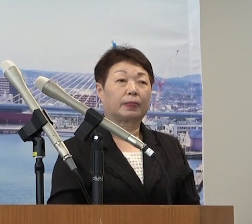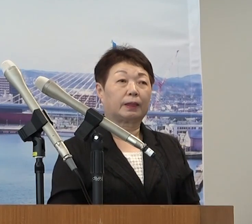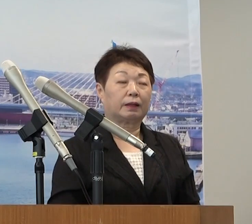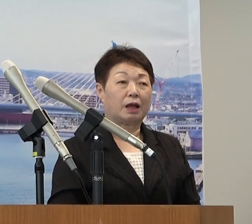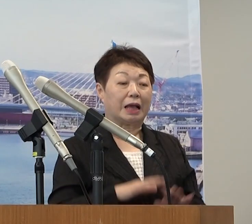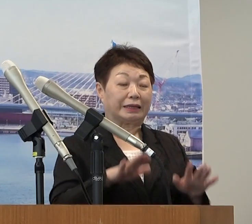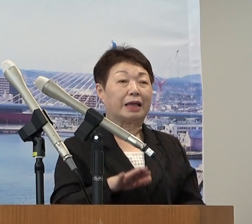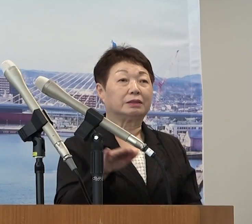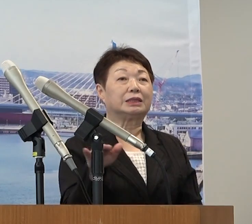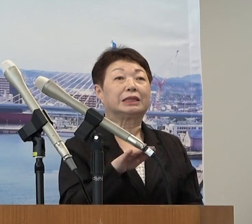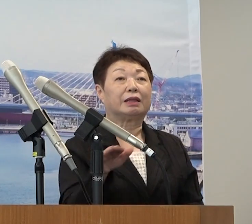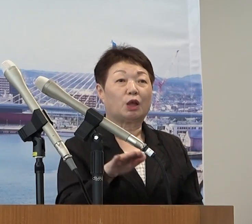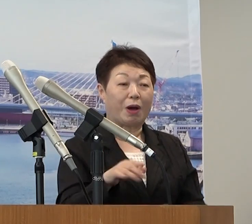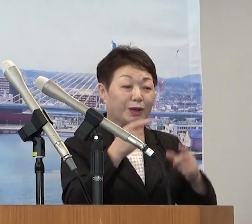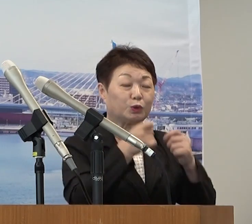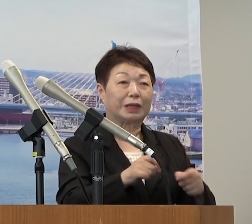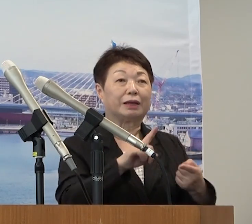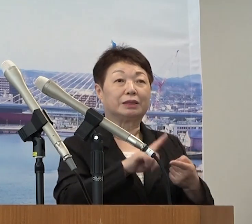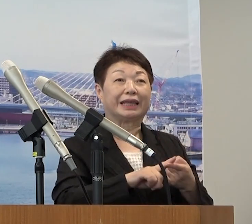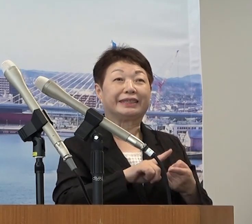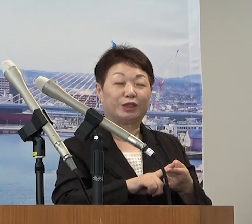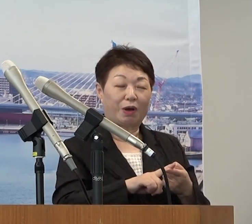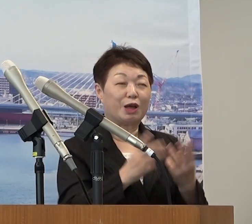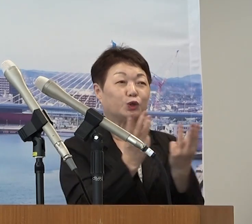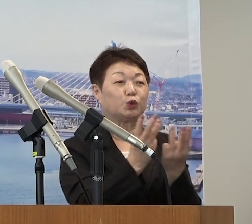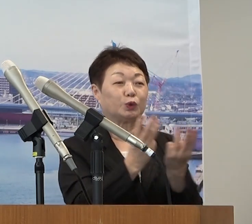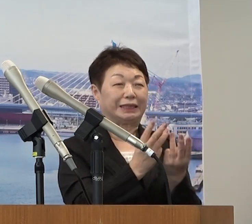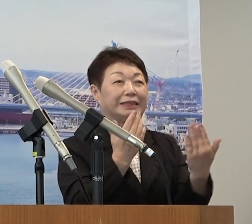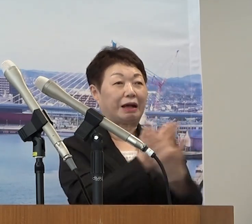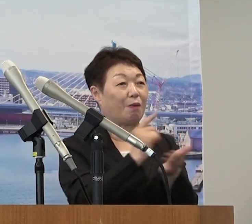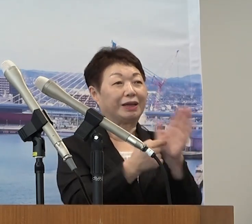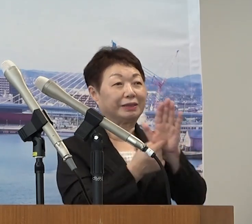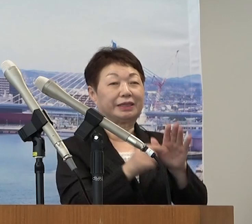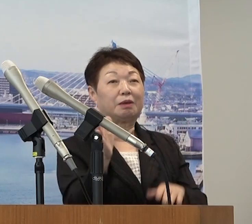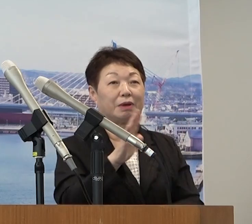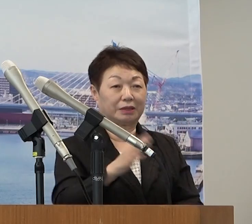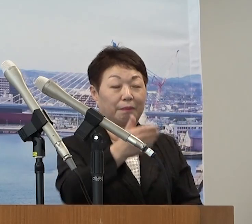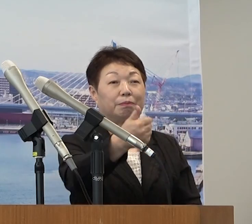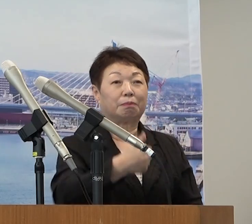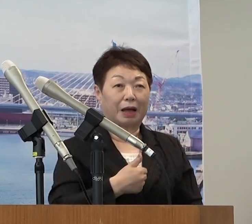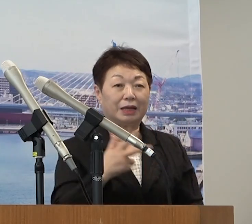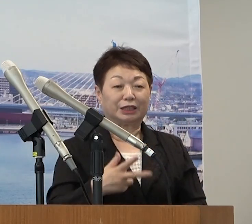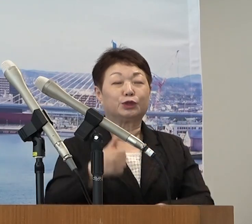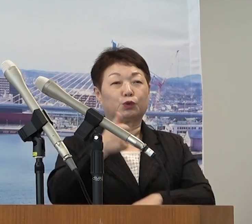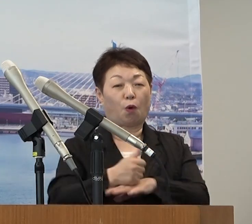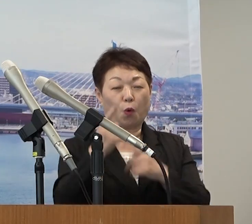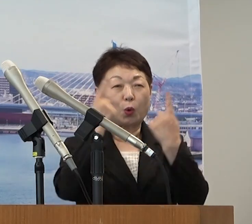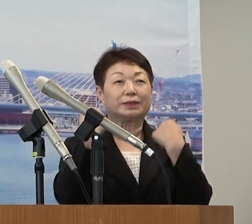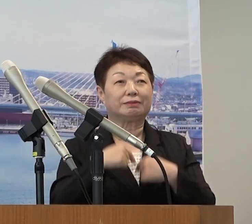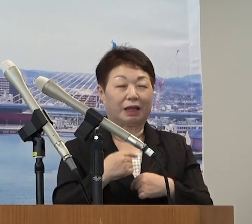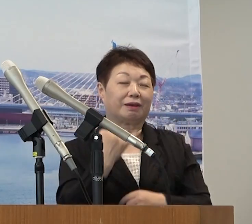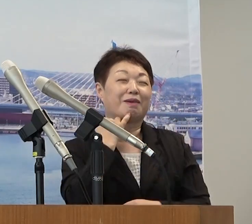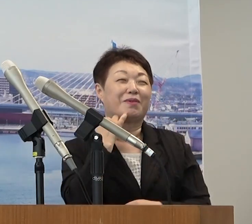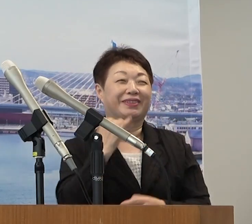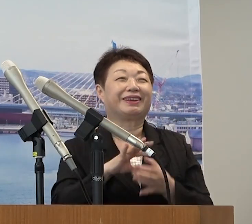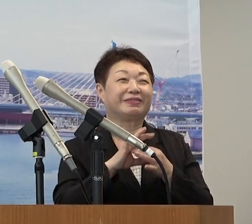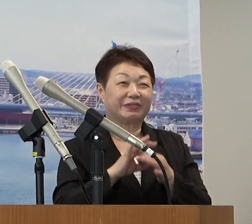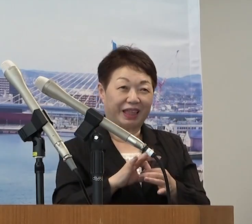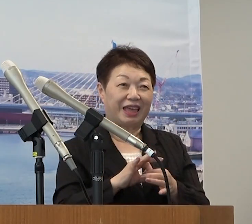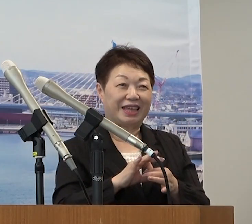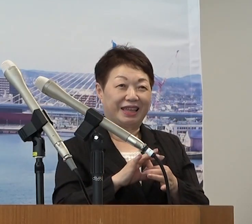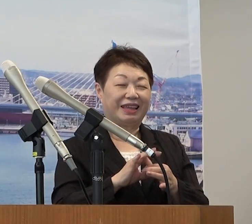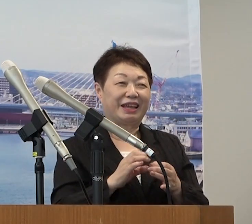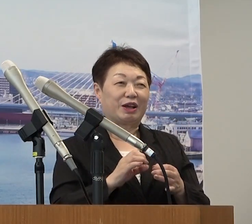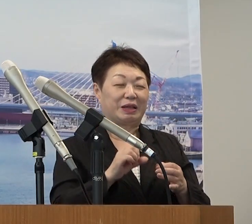現時点ではそこまで具体的に数値化はしておりません。 はい、例えばその市長個人でも構わないんですけど これぐらいは年度内